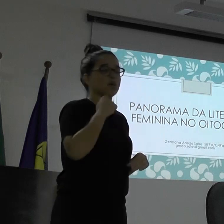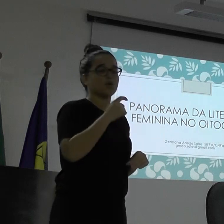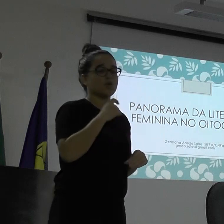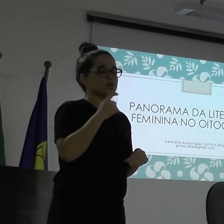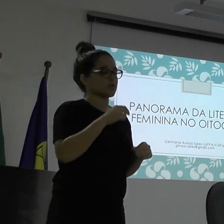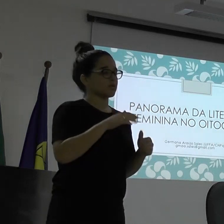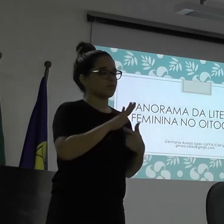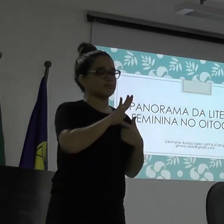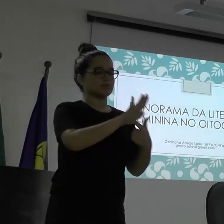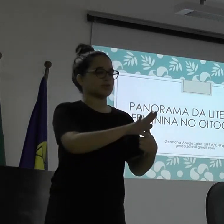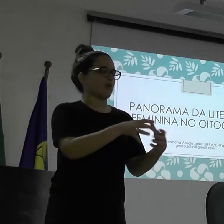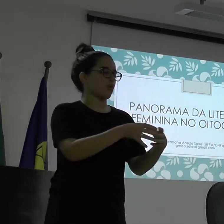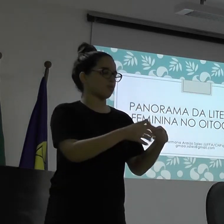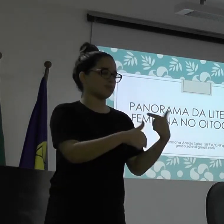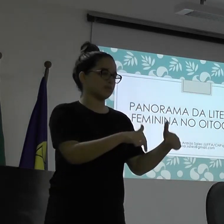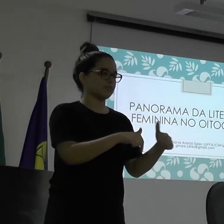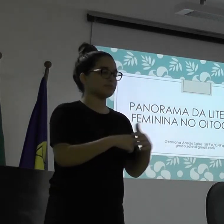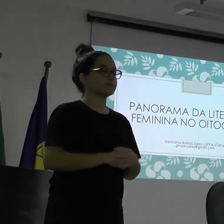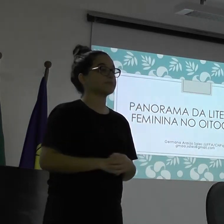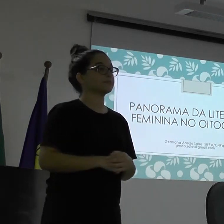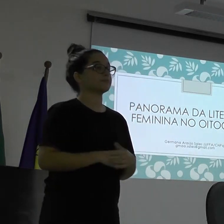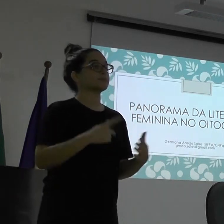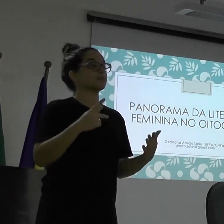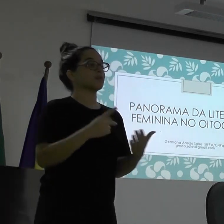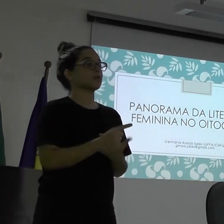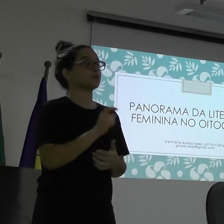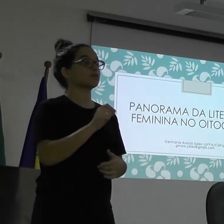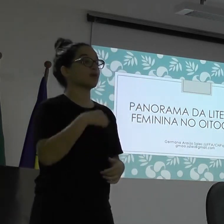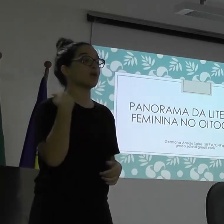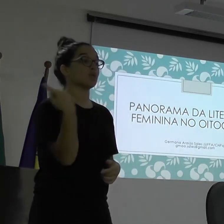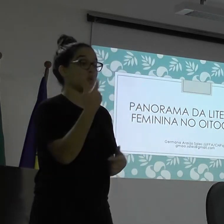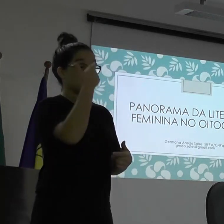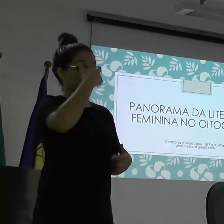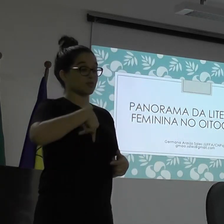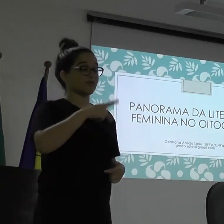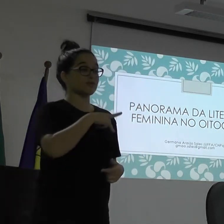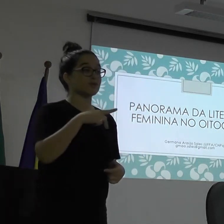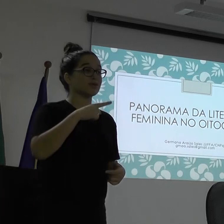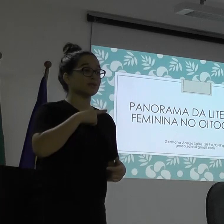expor no GT. O que acontece a gente tem 1000 atribuições,